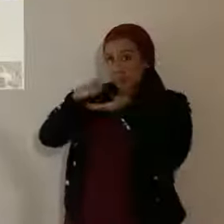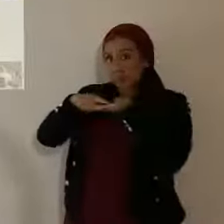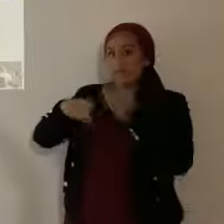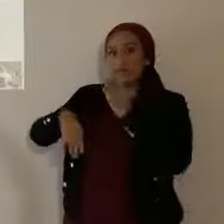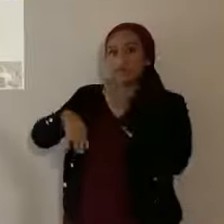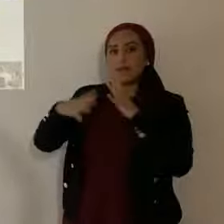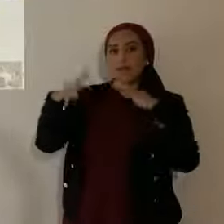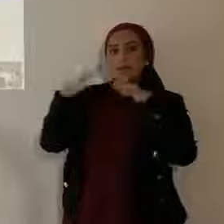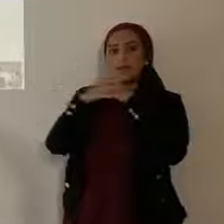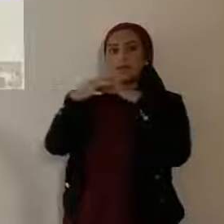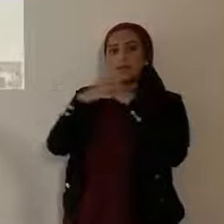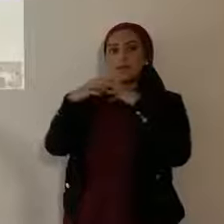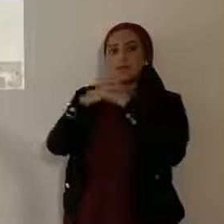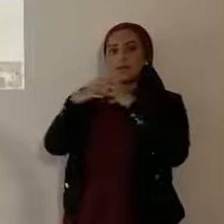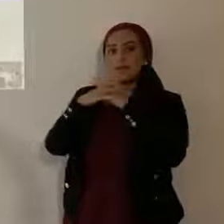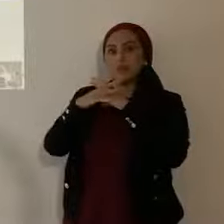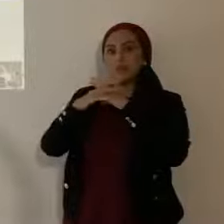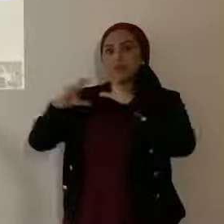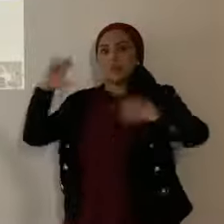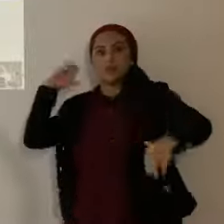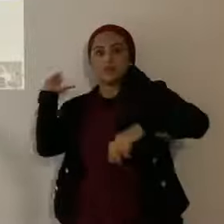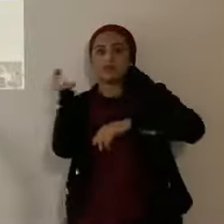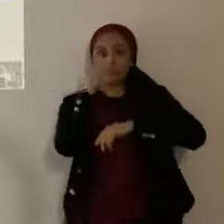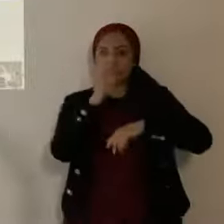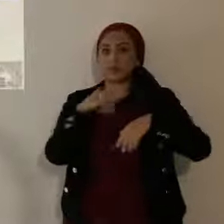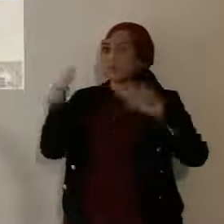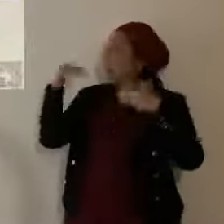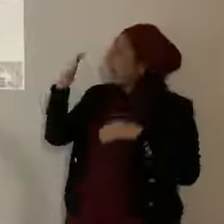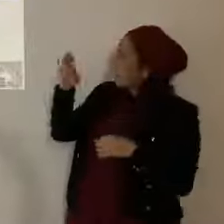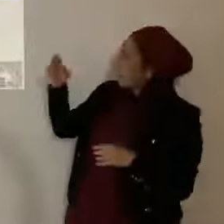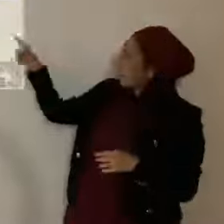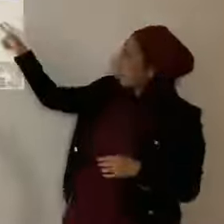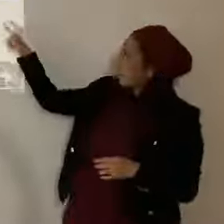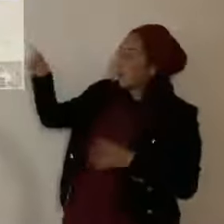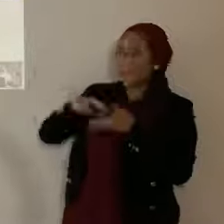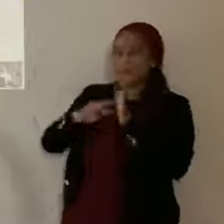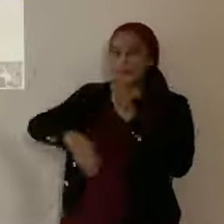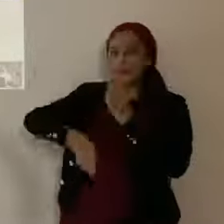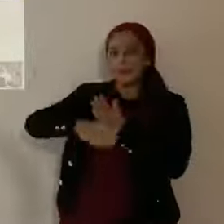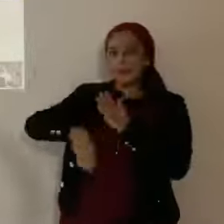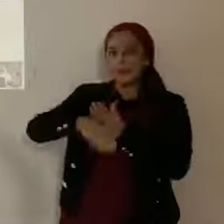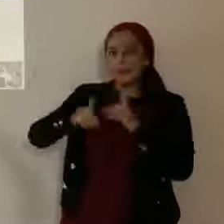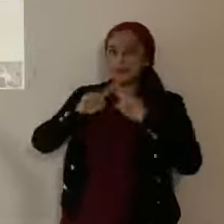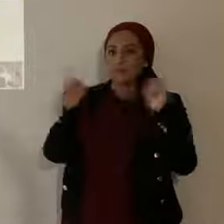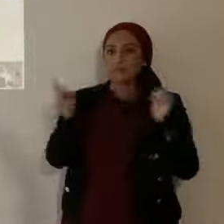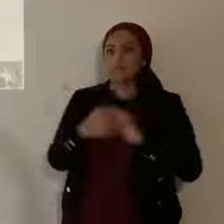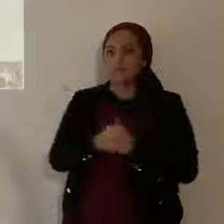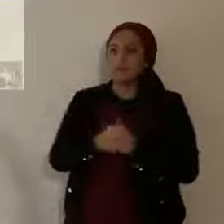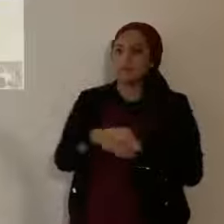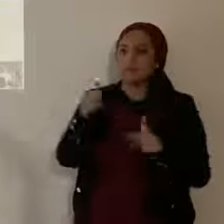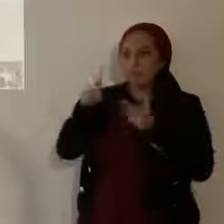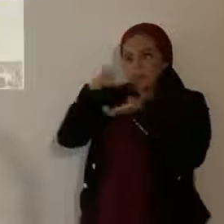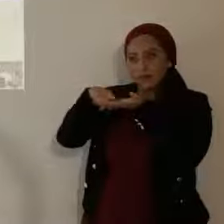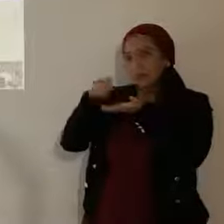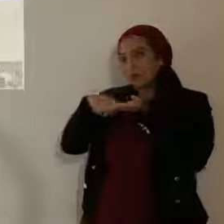americano. Y en la parte que está con azul es el fútbol soccer, por ejemplo. Increíble, ¿verdad? Vemos otra